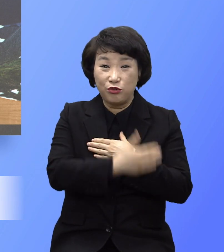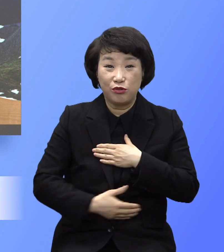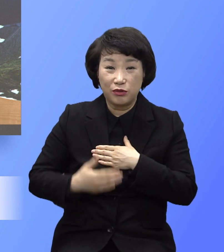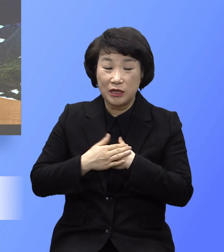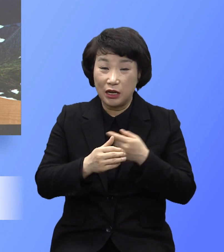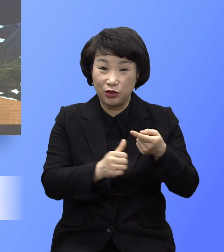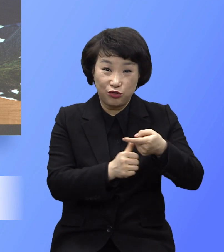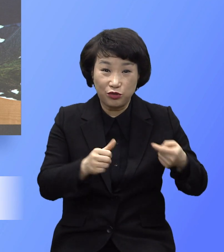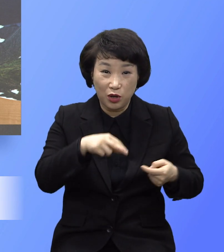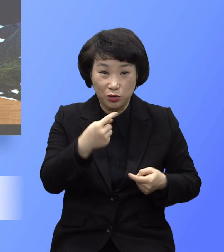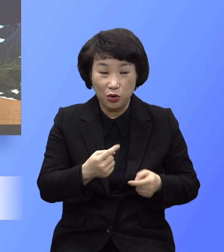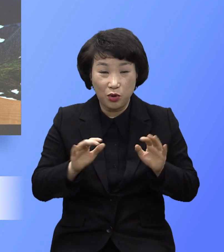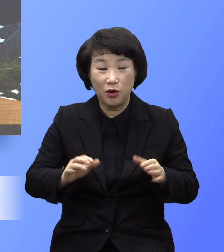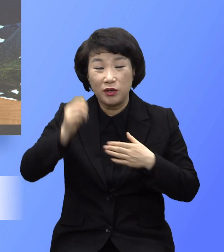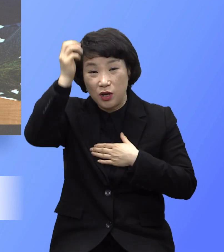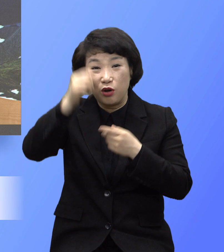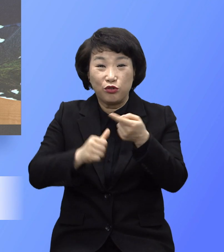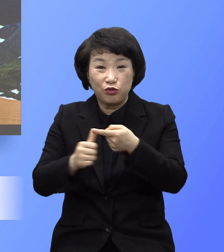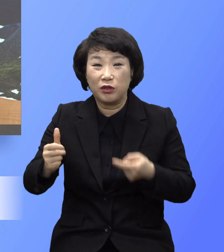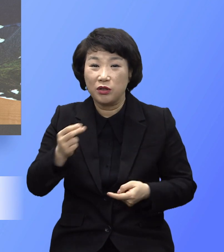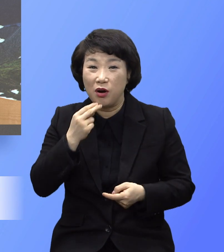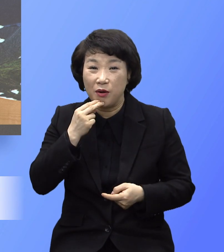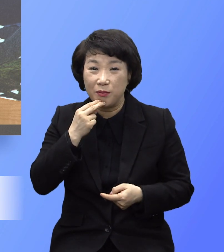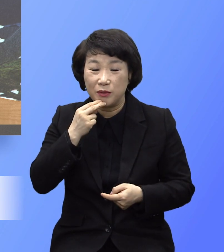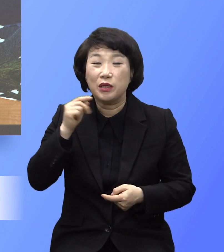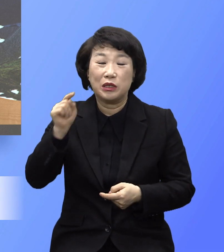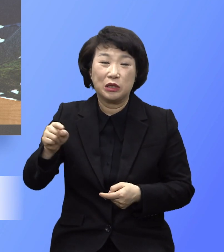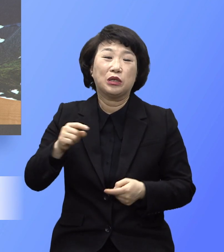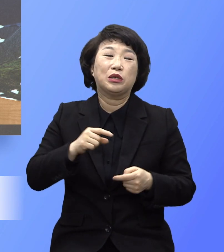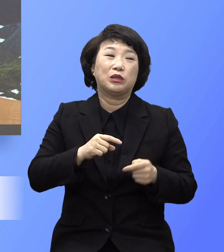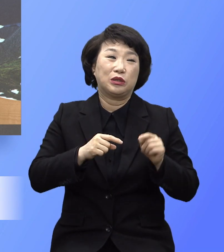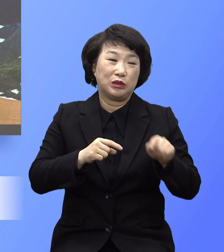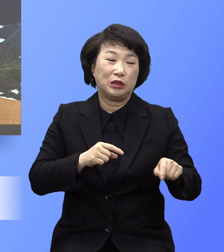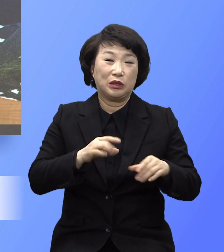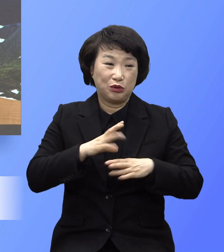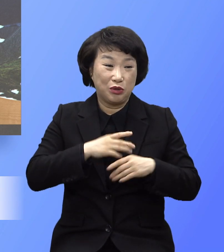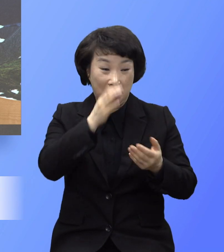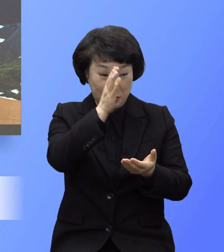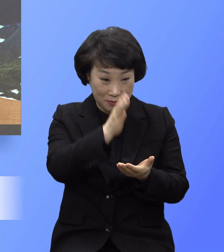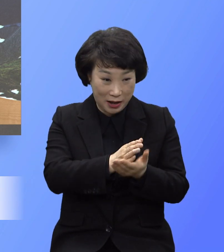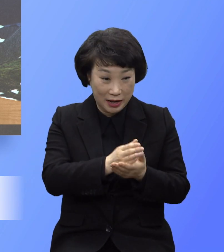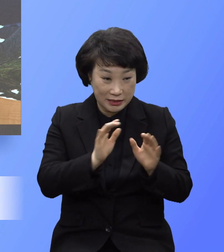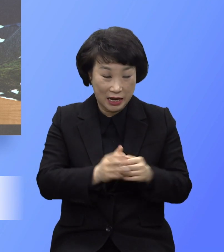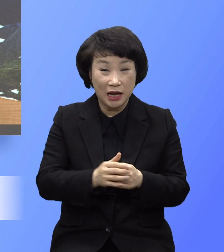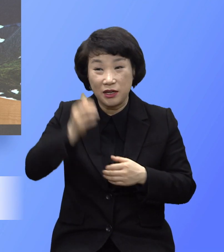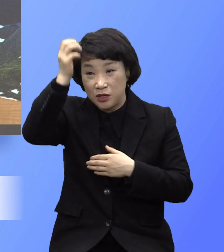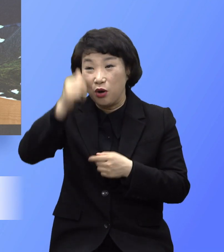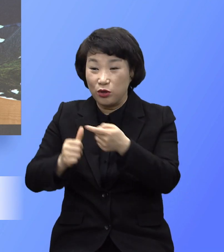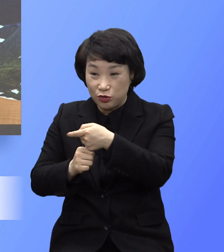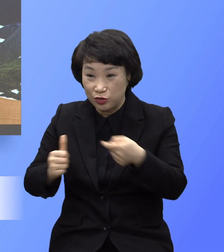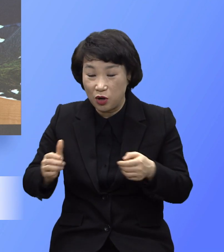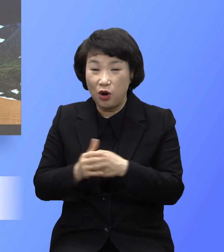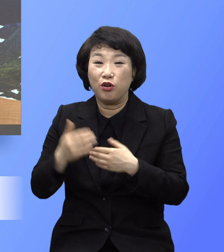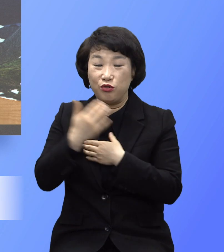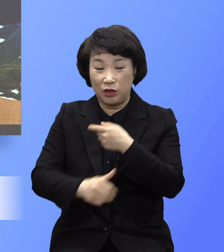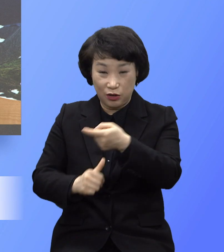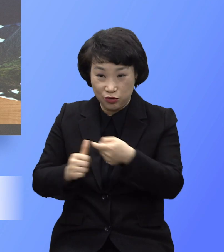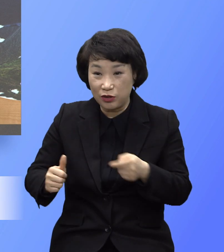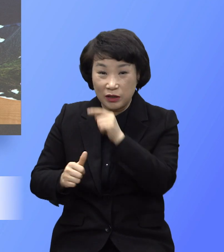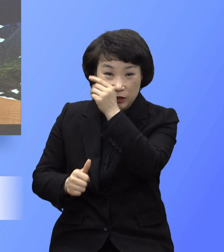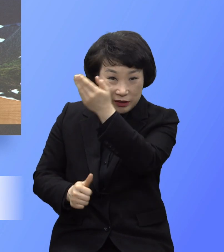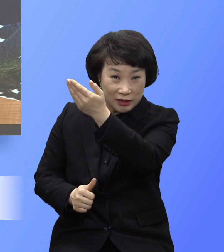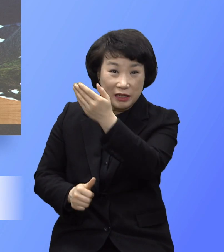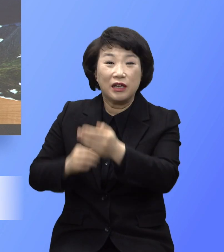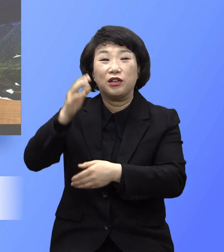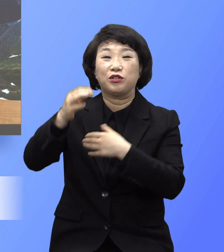육체는 죽여도 영혼을 죽이지 못하는 자들을 두려워하지 마라. 영혼도 죽이고 육체도 죽이는 자를